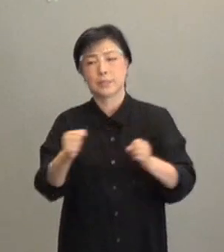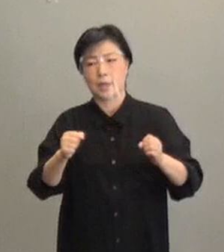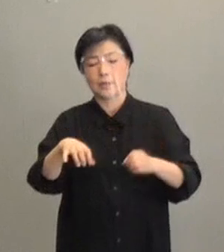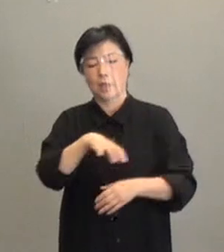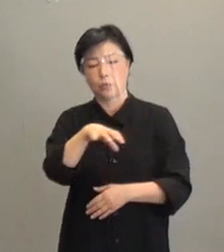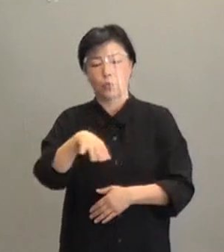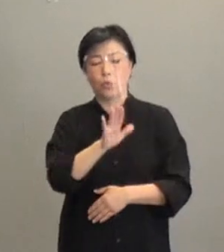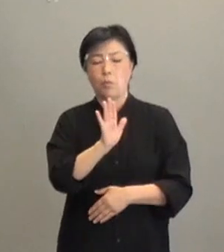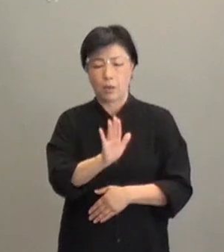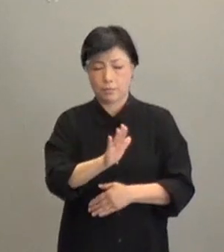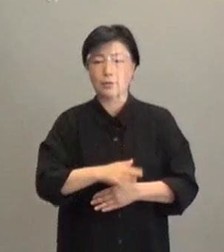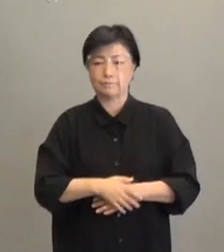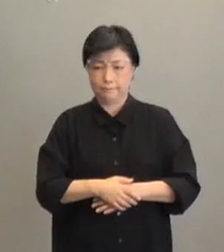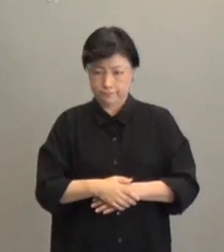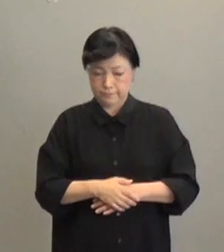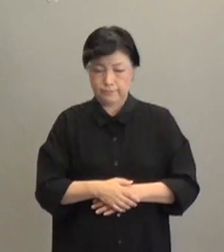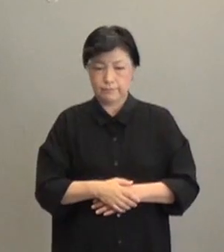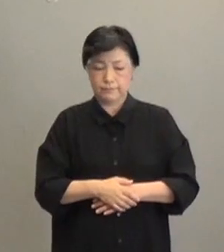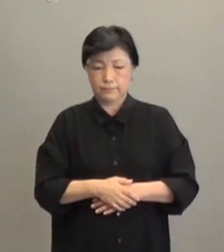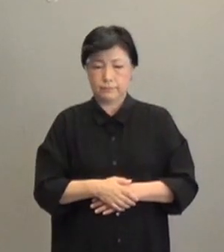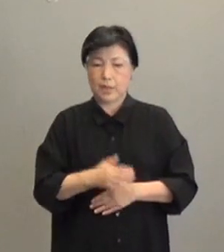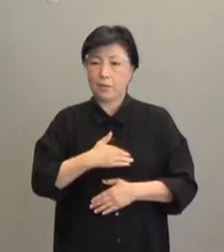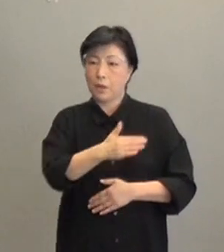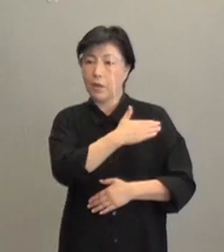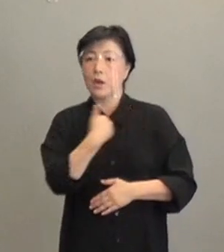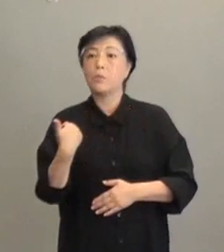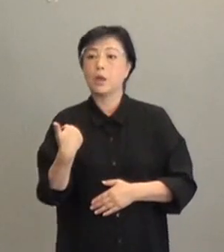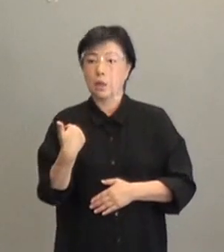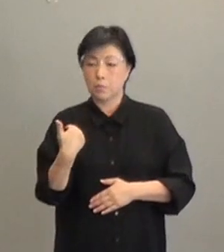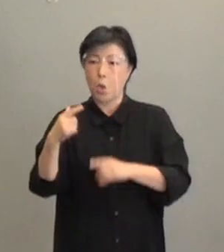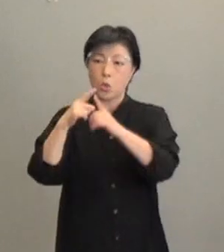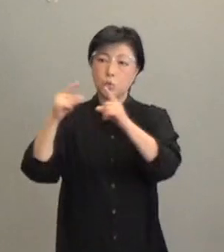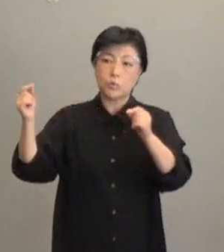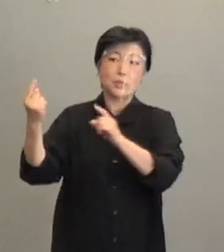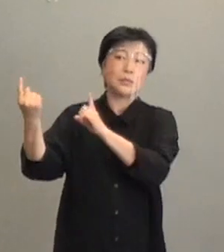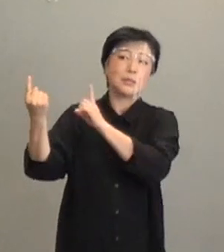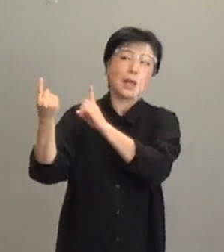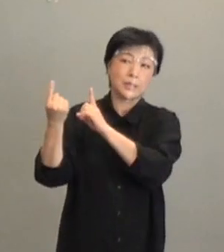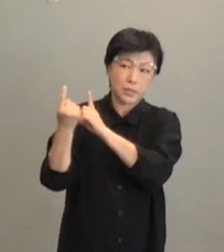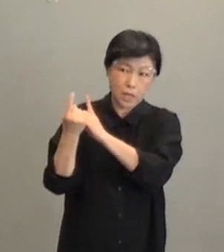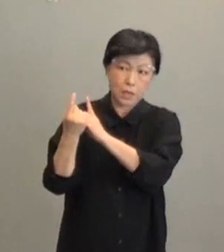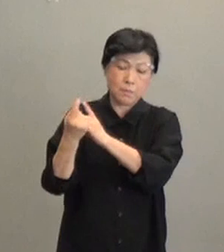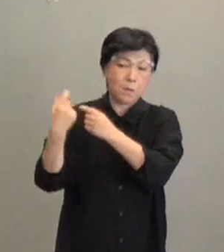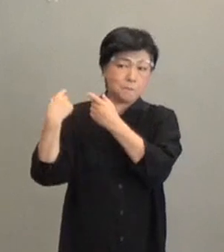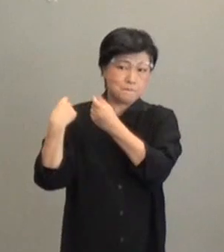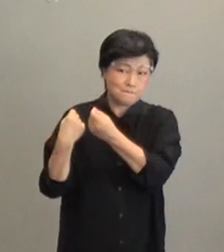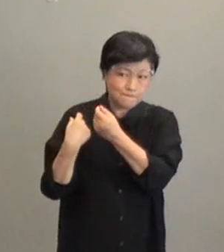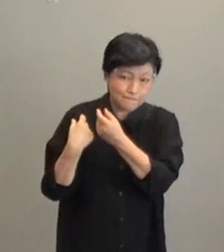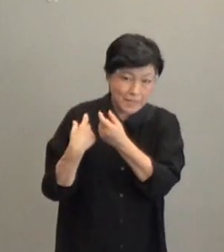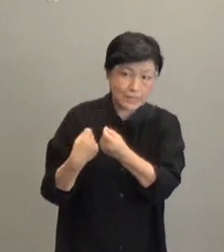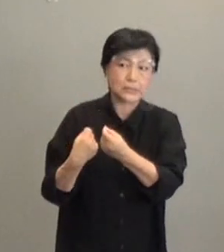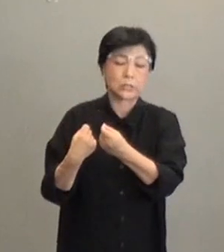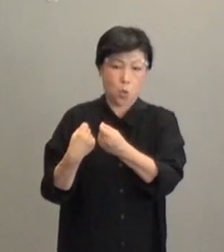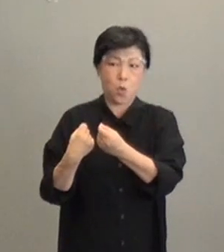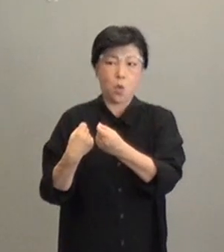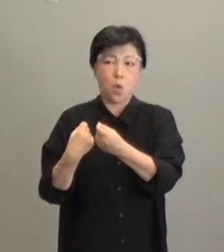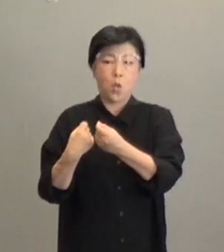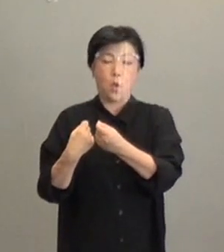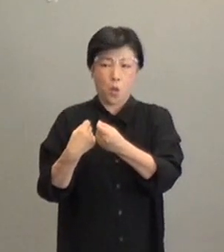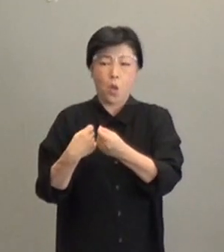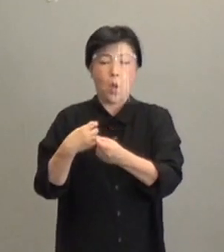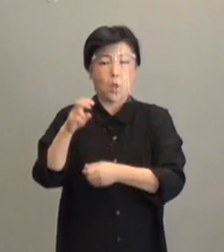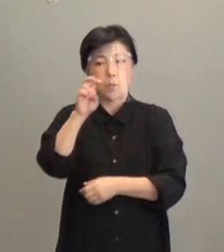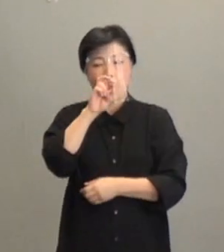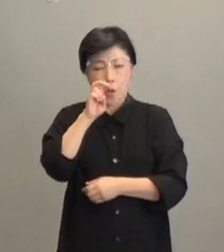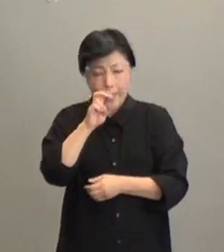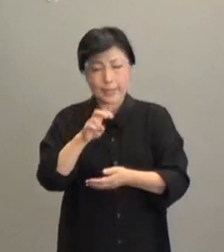もあるというふうに思っていますので、我々も国に対してもですね、しっかりとした疫学的な分析調